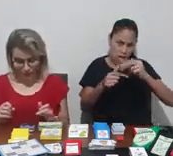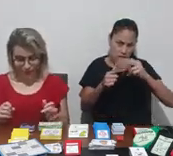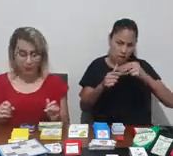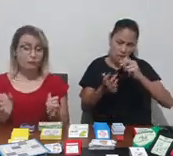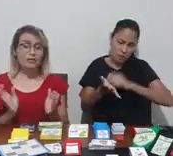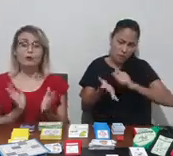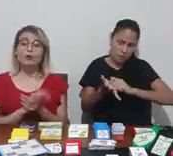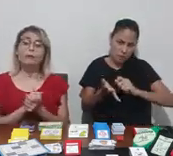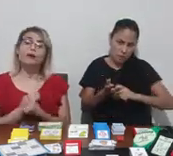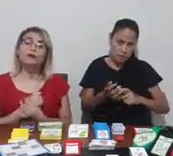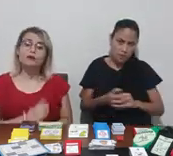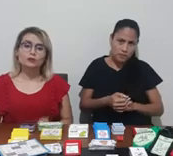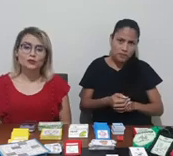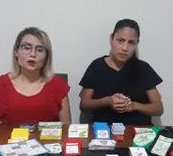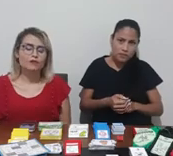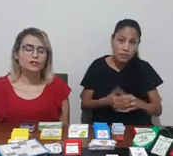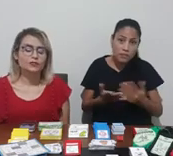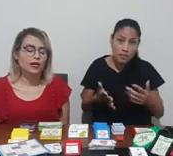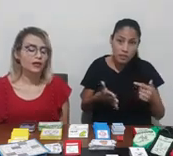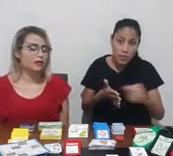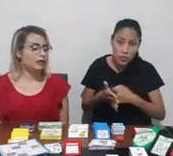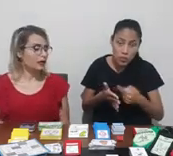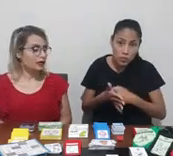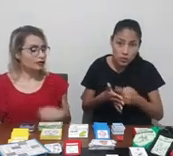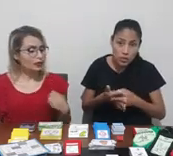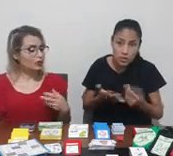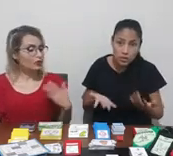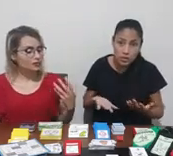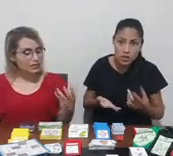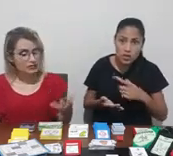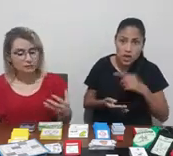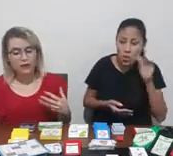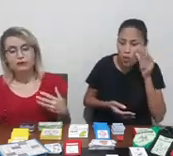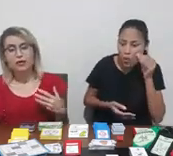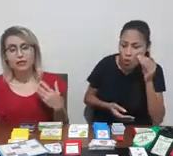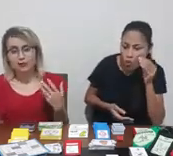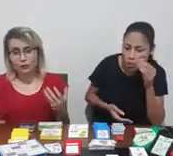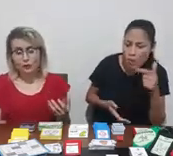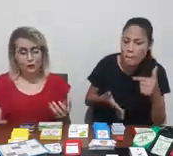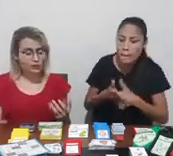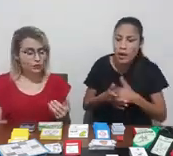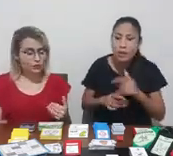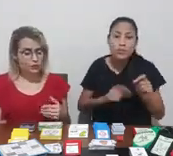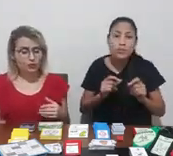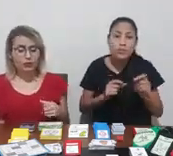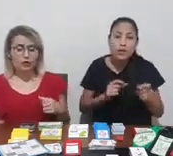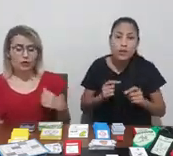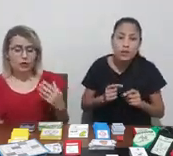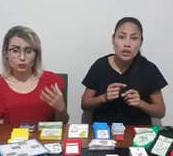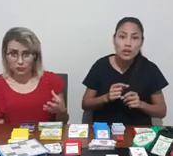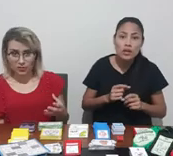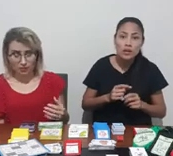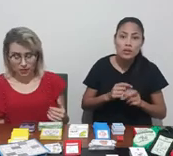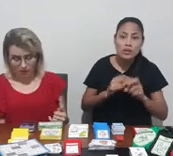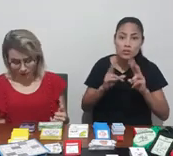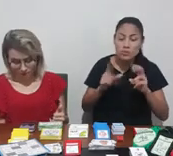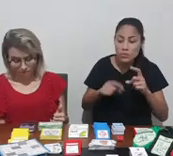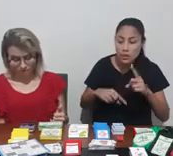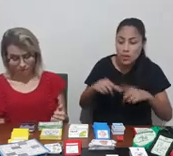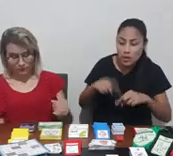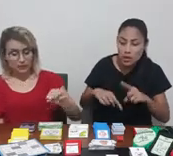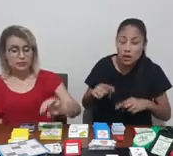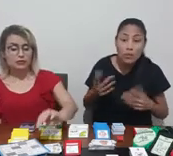bom? Mais alguma pergunta, pessoal? Vocês tem curiosidade de perguntar mais alguma coisa sobre os